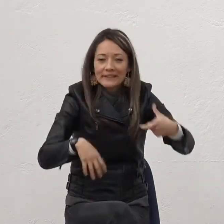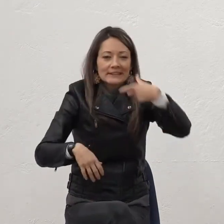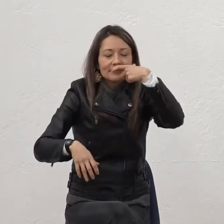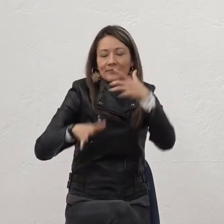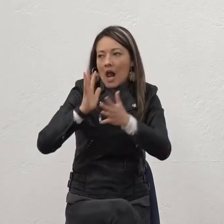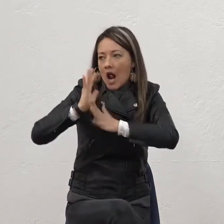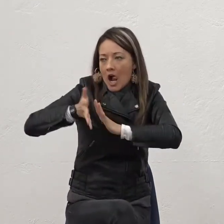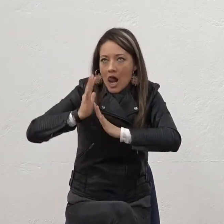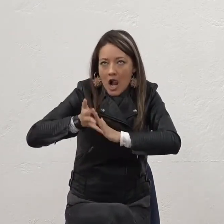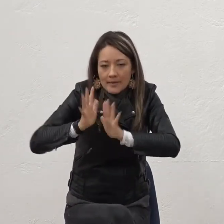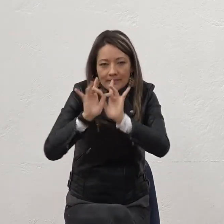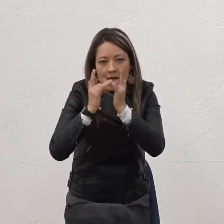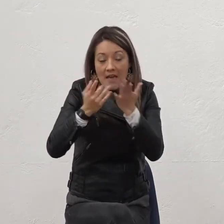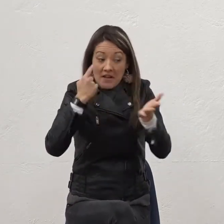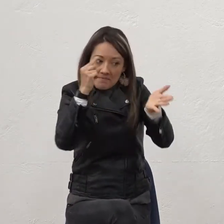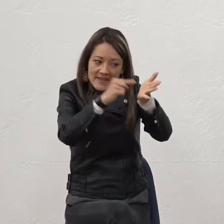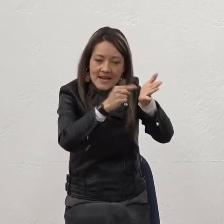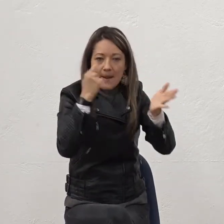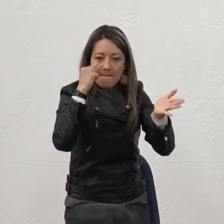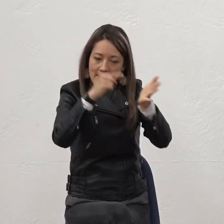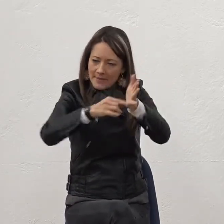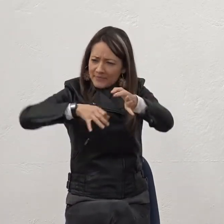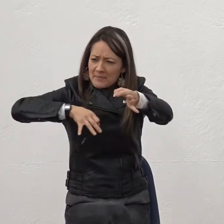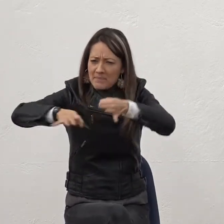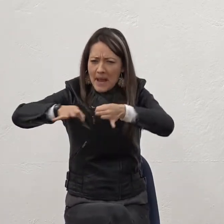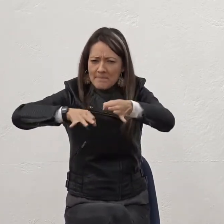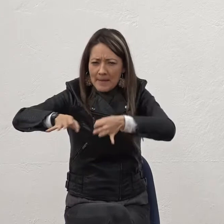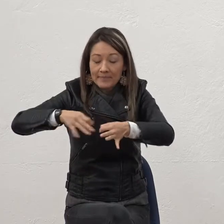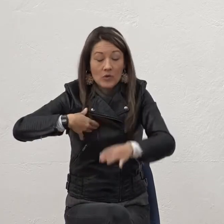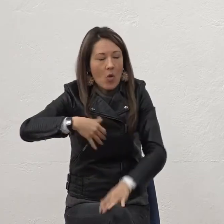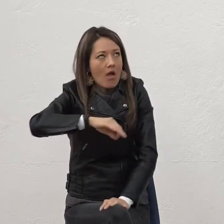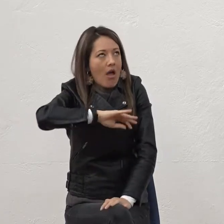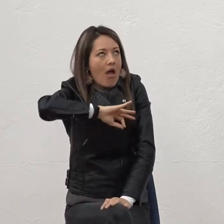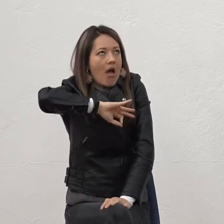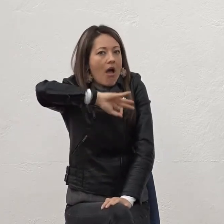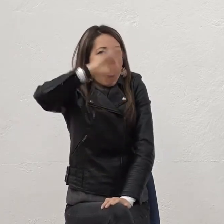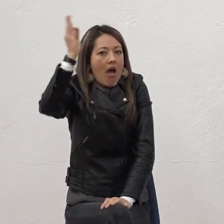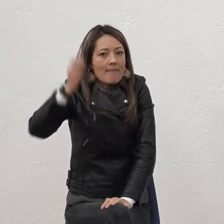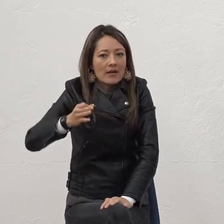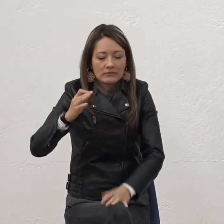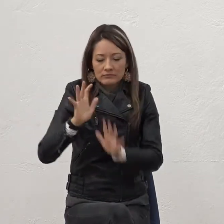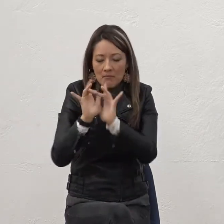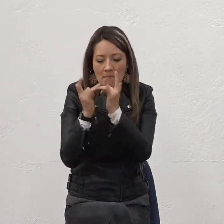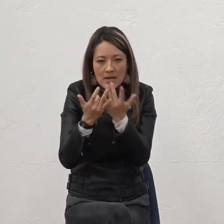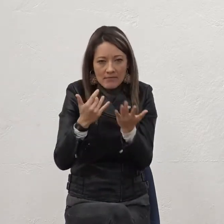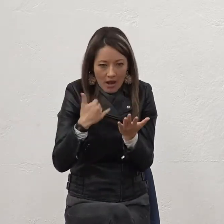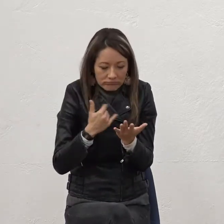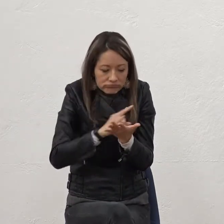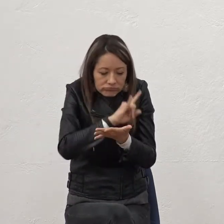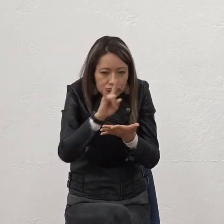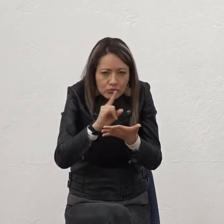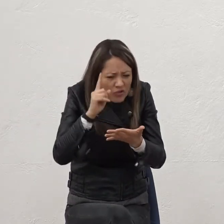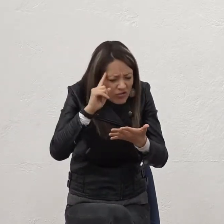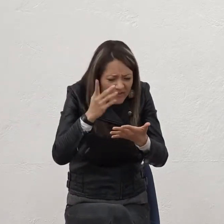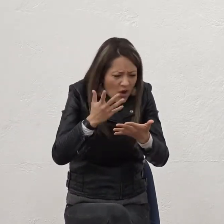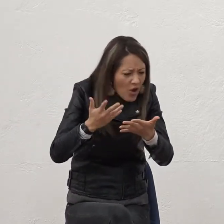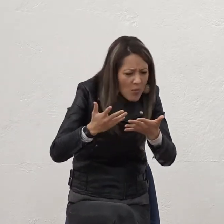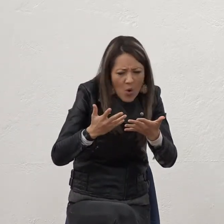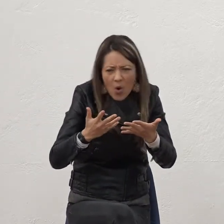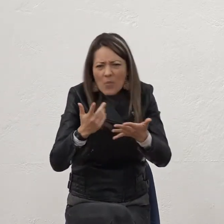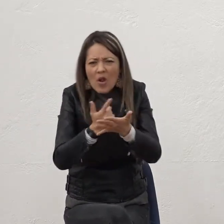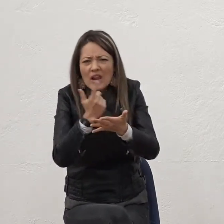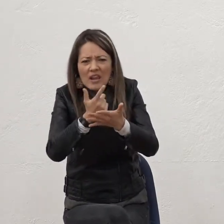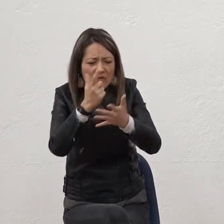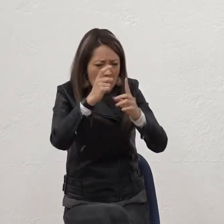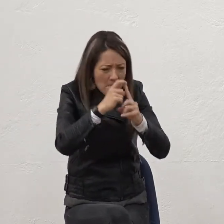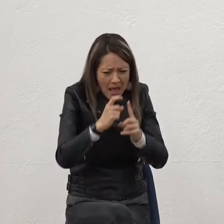y hable de la palabra, mira, aquí dice tal cosa. Jamás en mi vida había tenido una Biblia en mis manos, no sabía qué eran todas